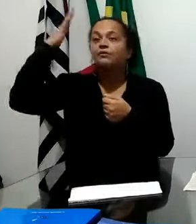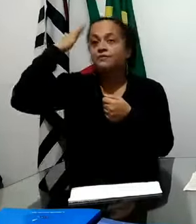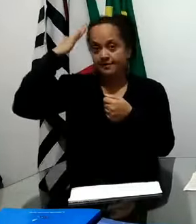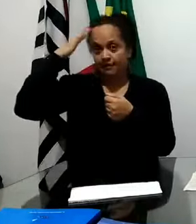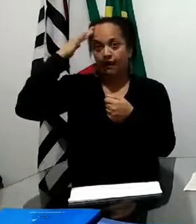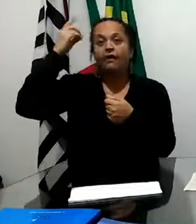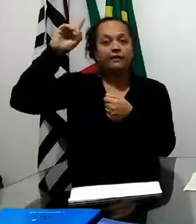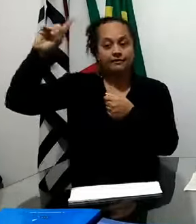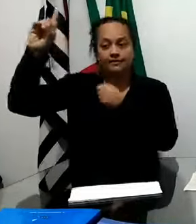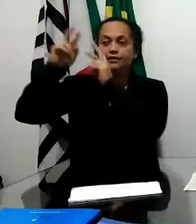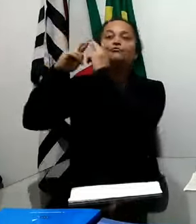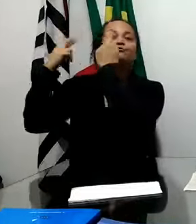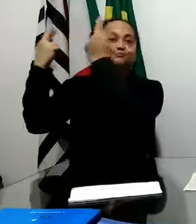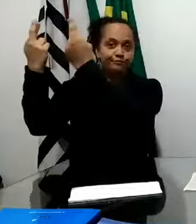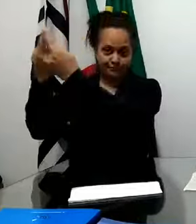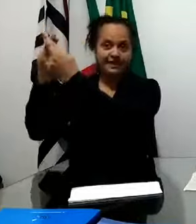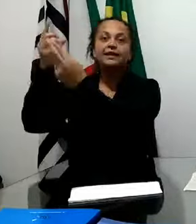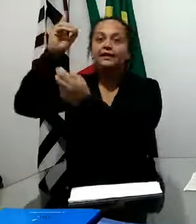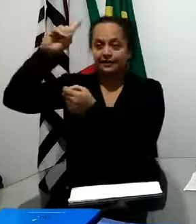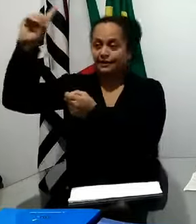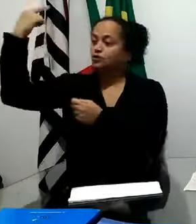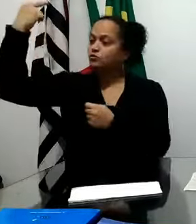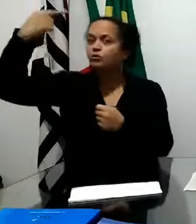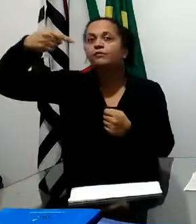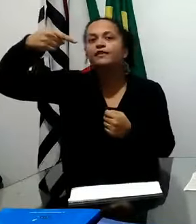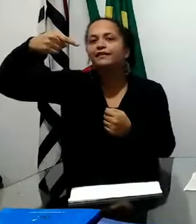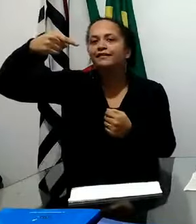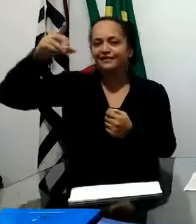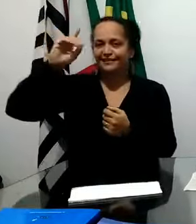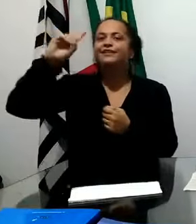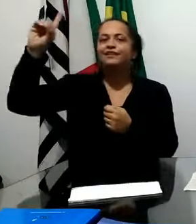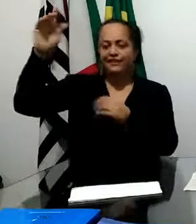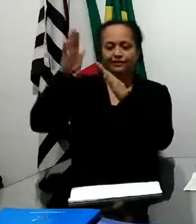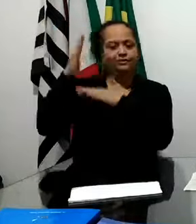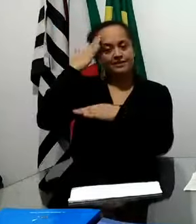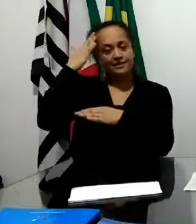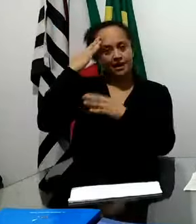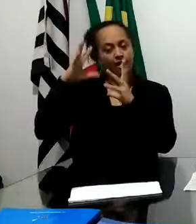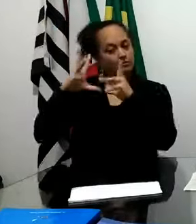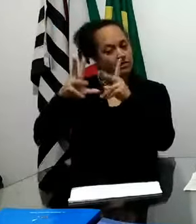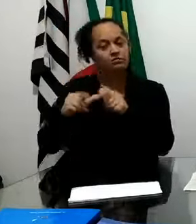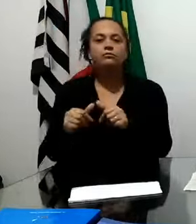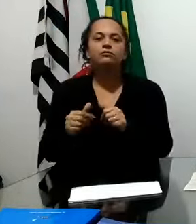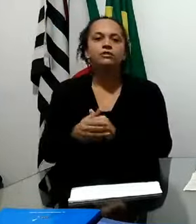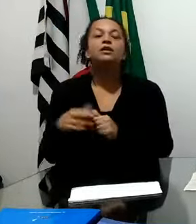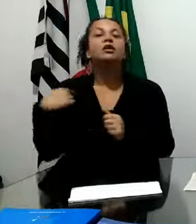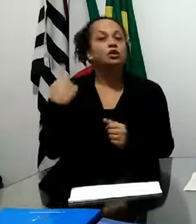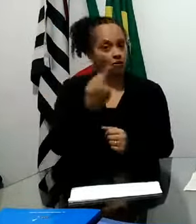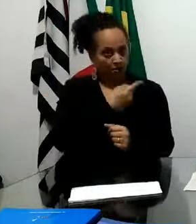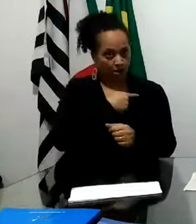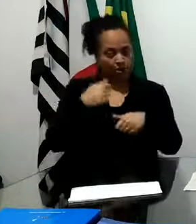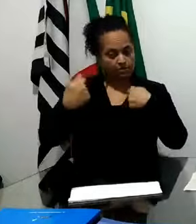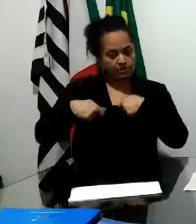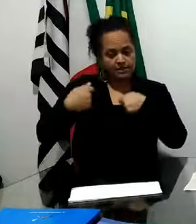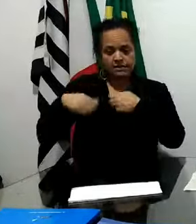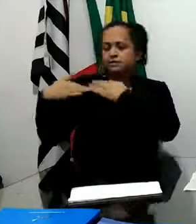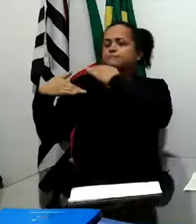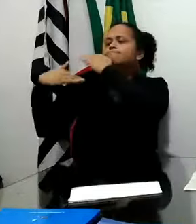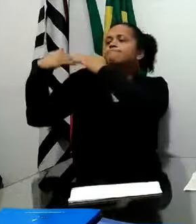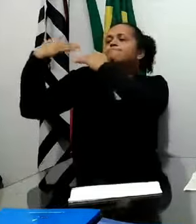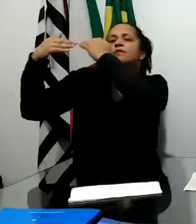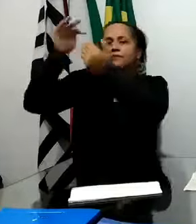soberano. Ele sabe de tudo, Ele está acima de todos. Amém? E a gente precisa desenvolver a nossa fé nesse caráter de Deus,